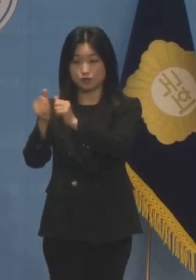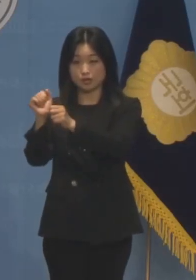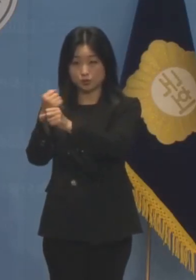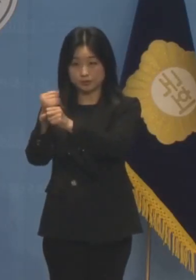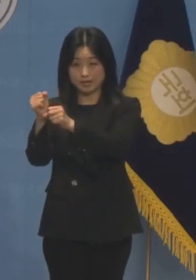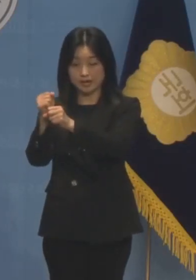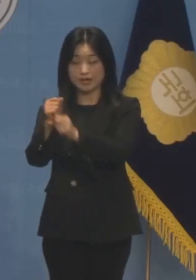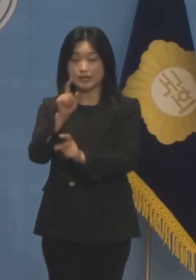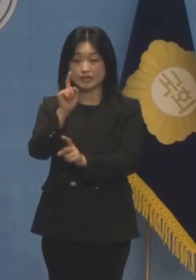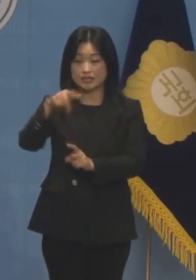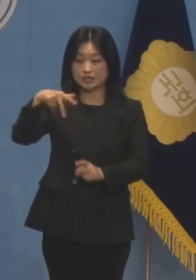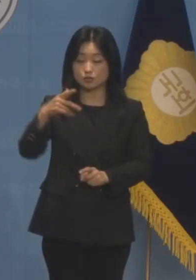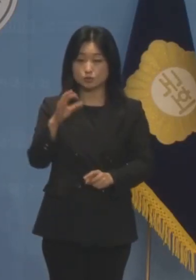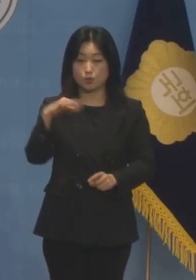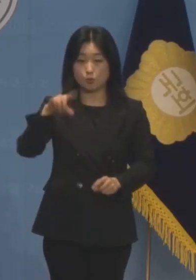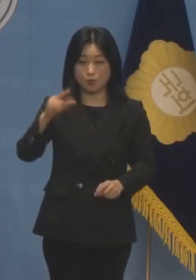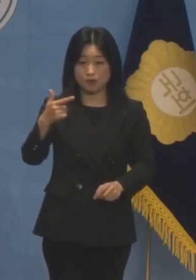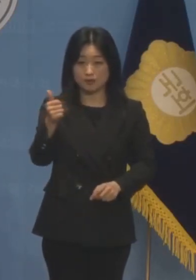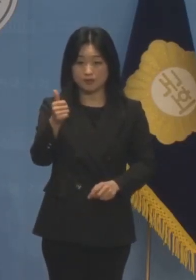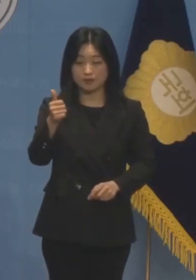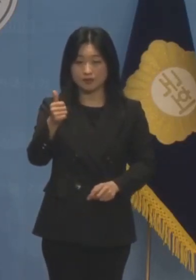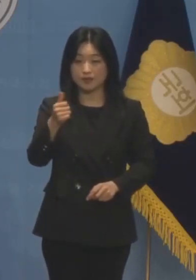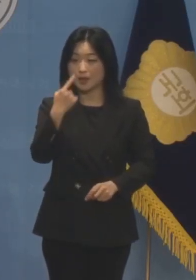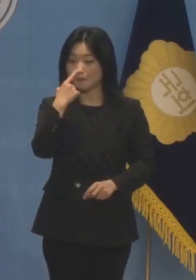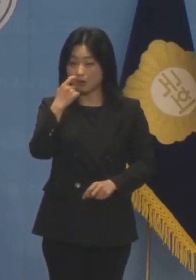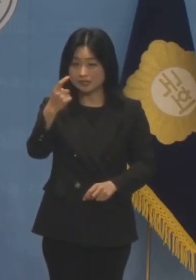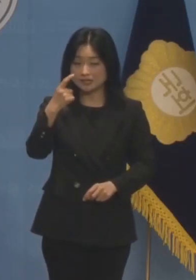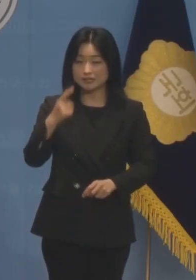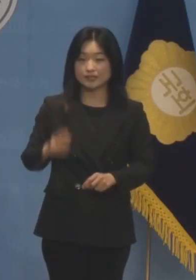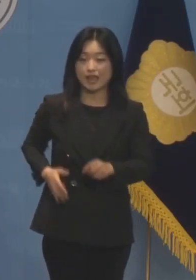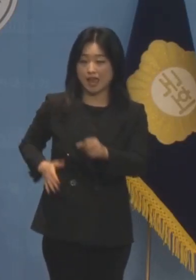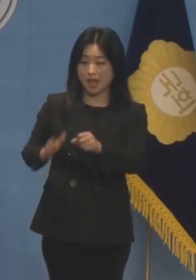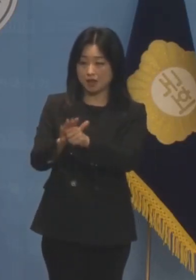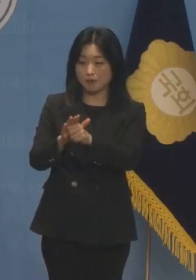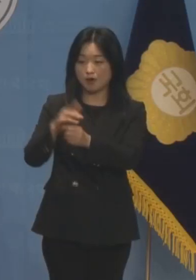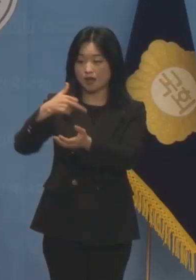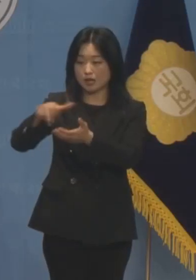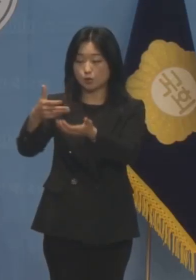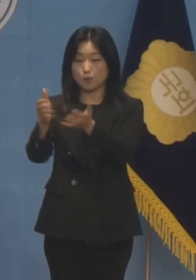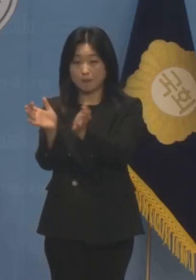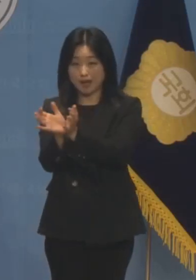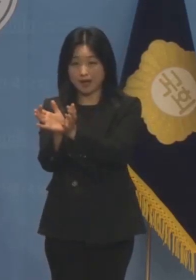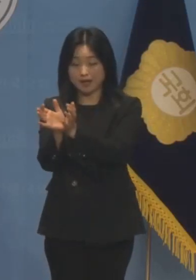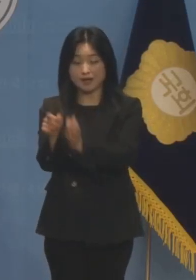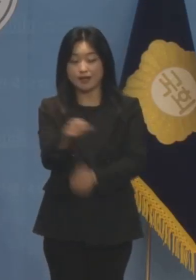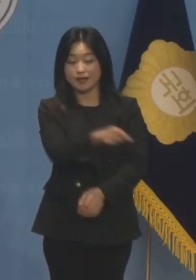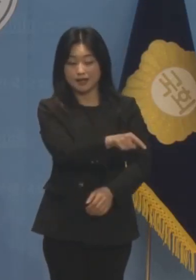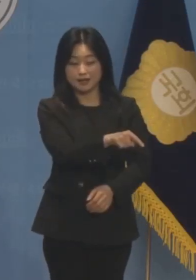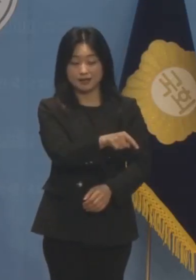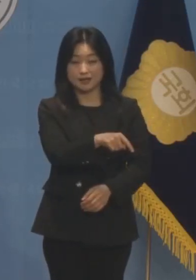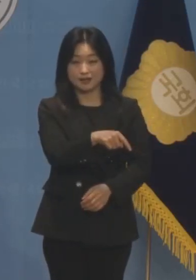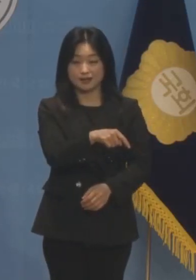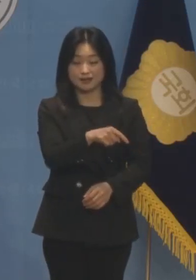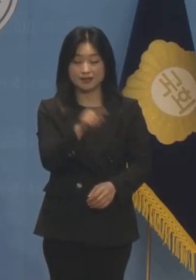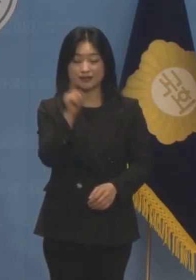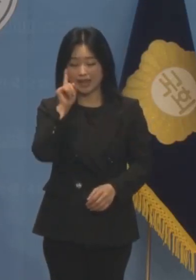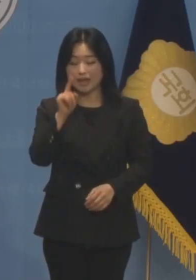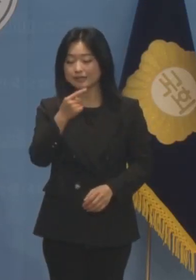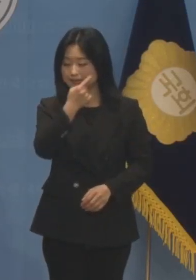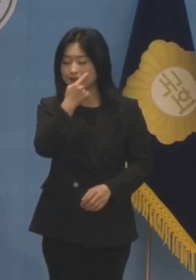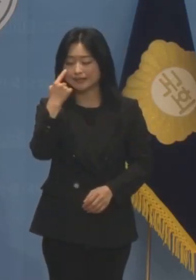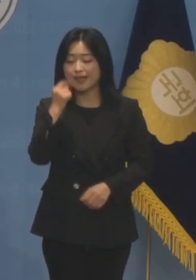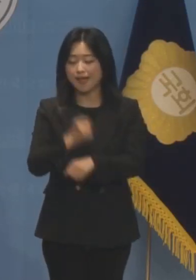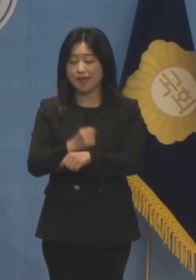조작범 이종원은 멋진 해병 단체 카톡방에 3부 내일 체크하고 라고